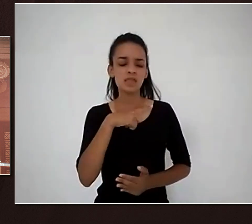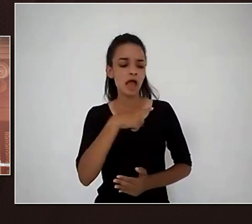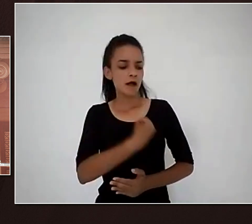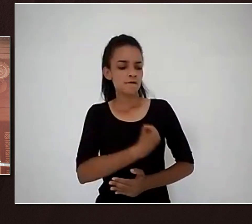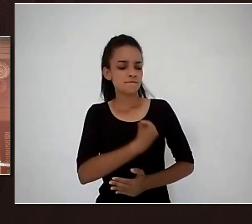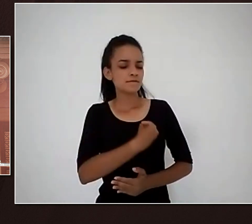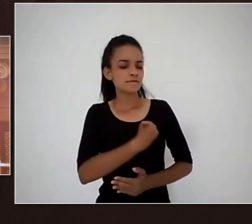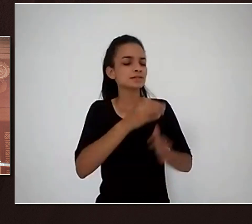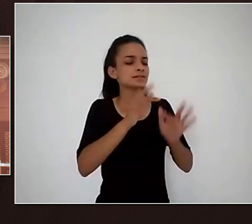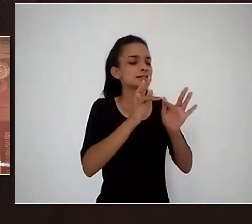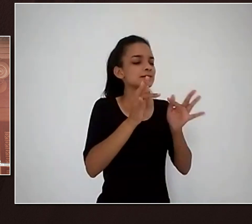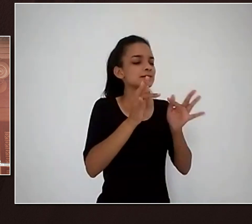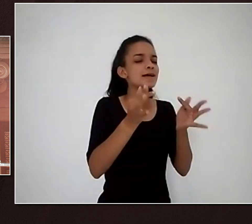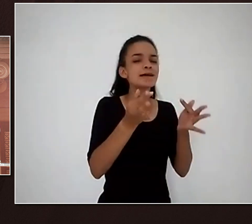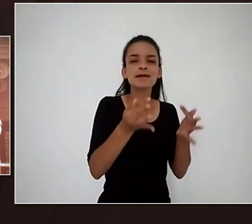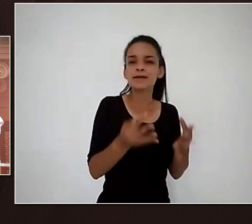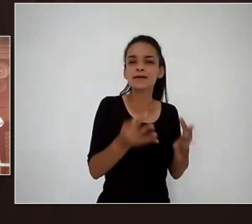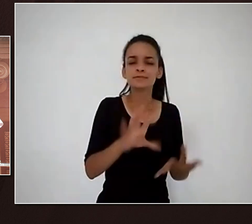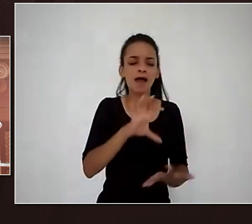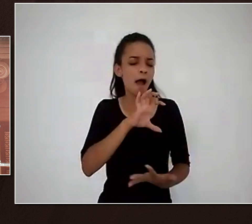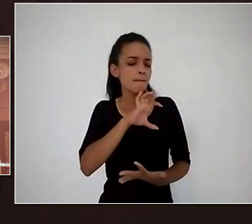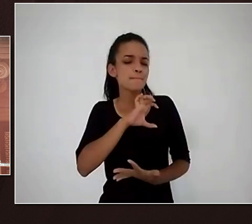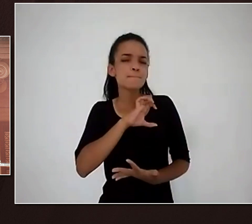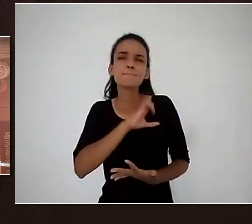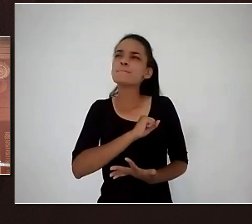de primeiro amor ao Senhor, né?